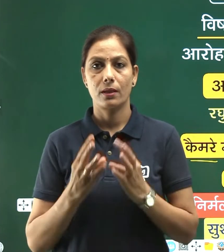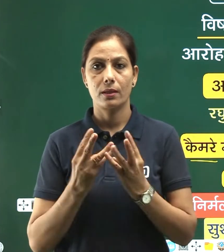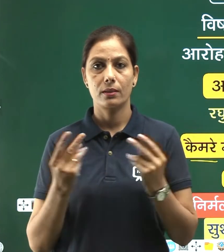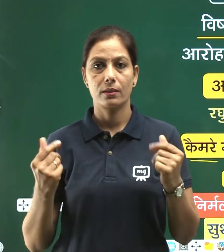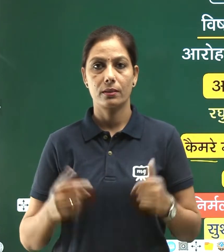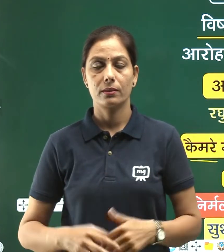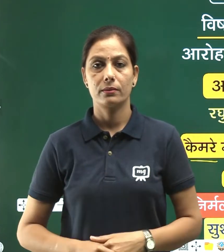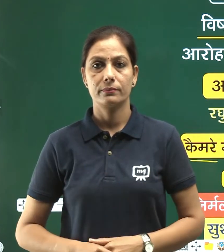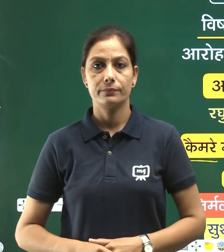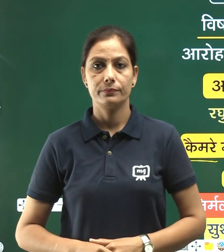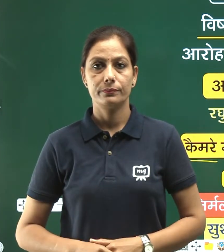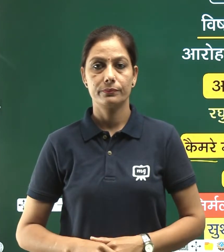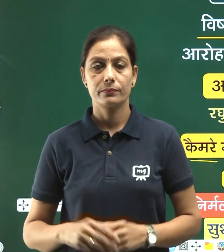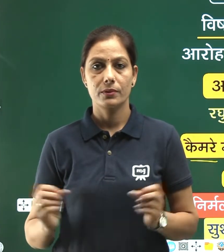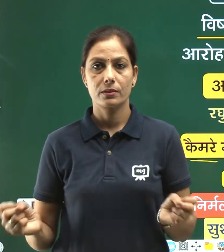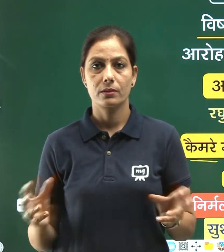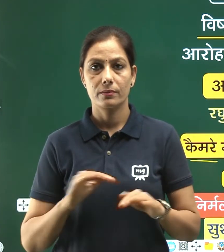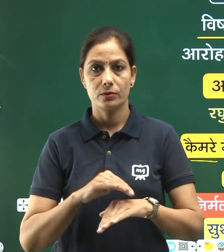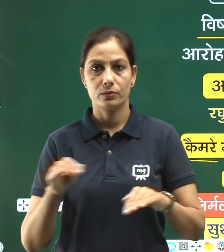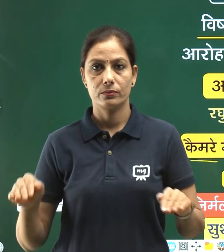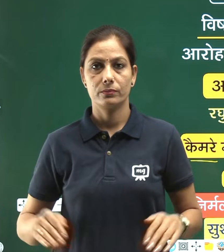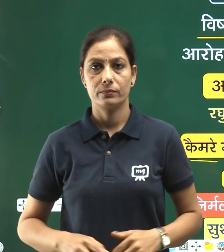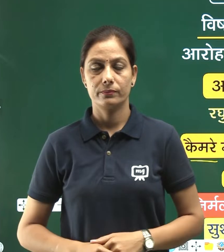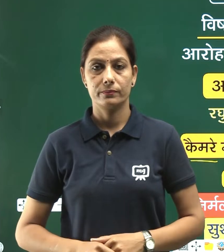हल करेंगे। शुरू करें बच्चों।